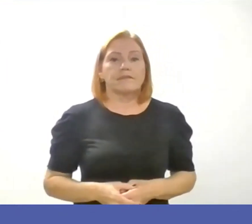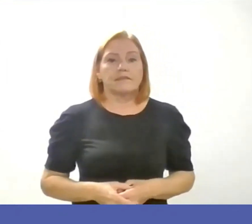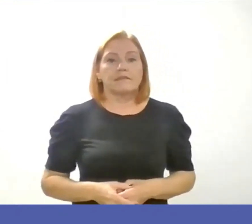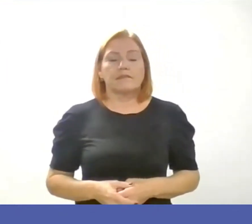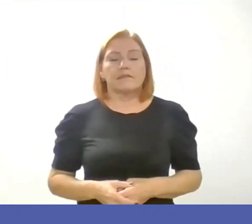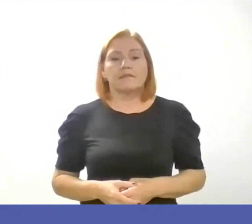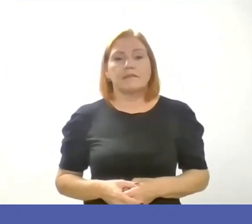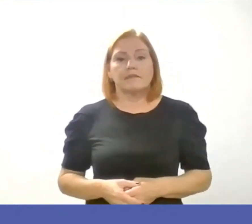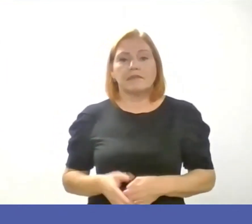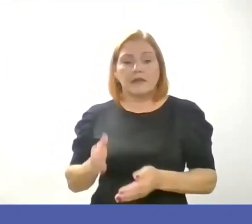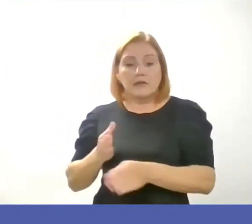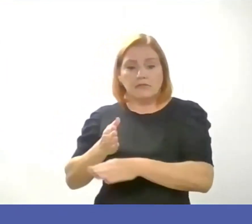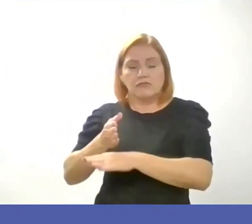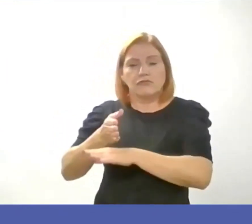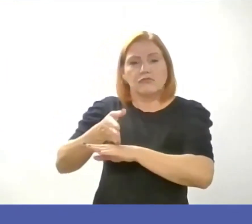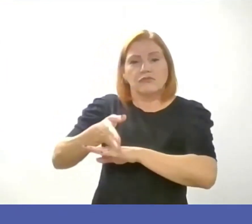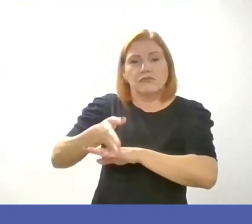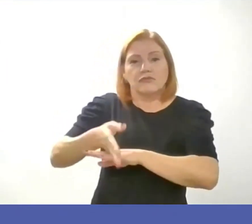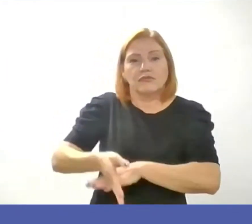na era do Apocalipse.